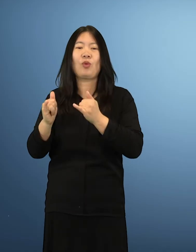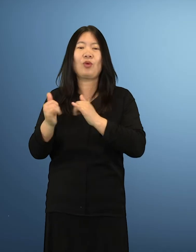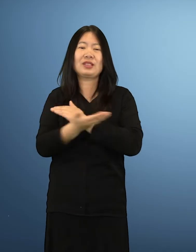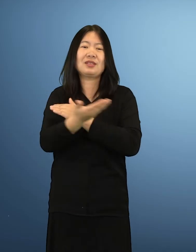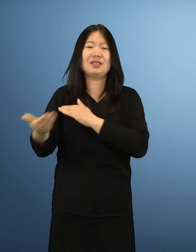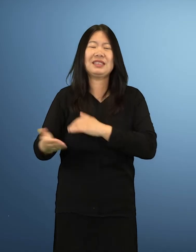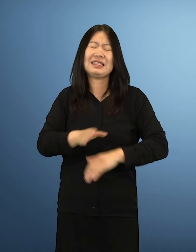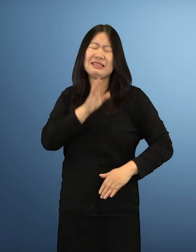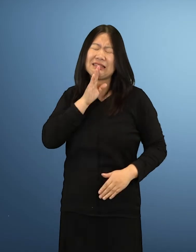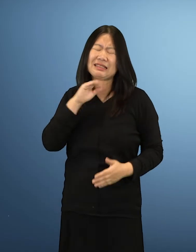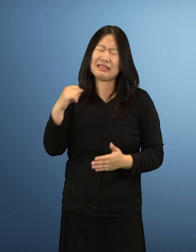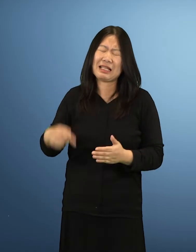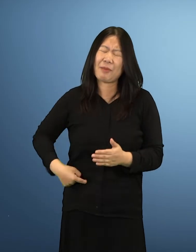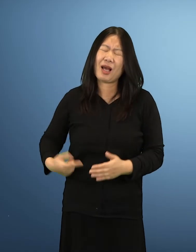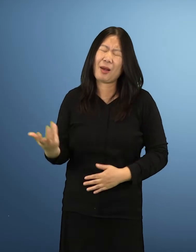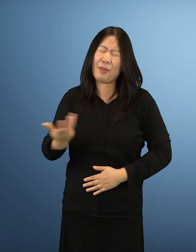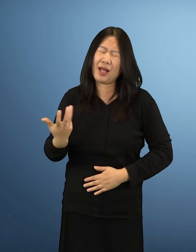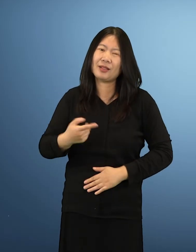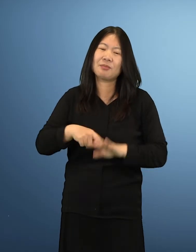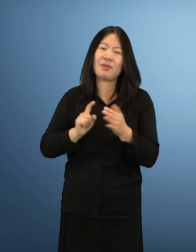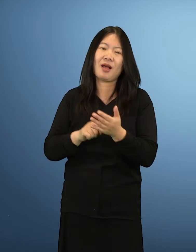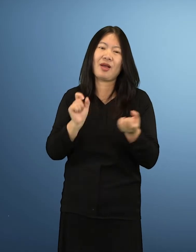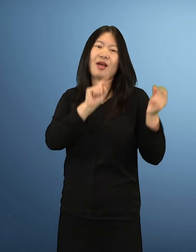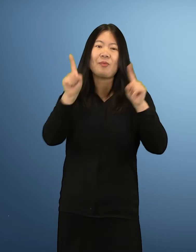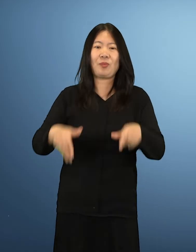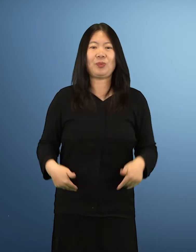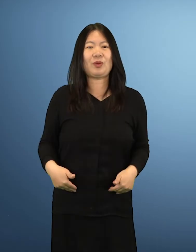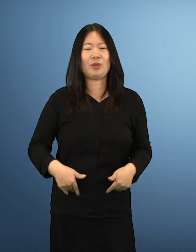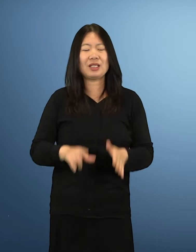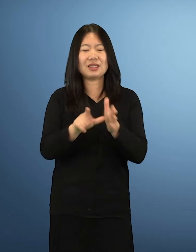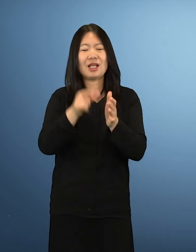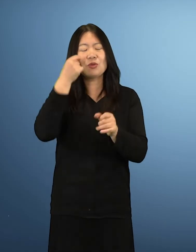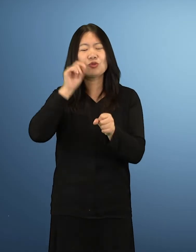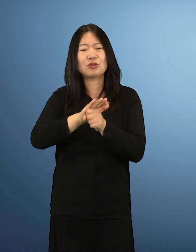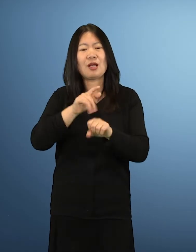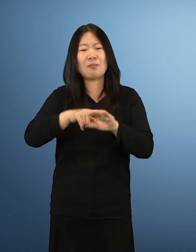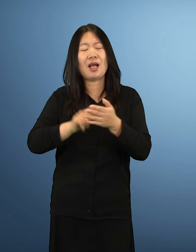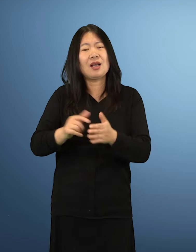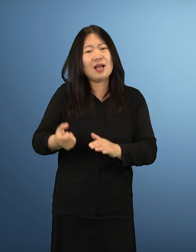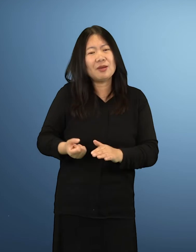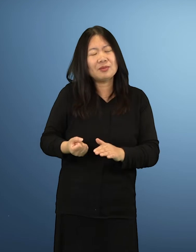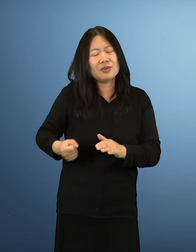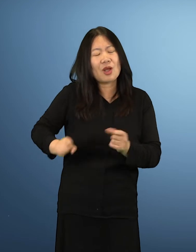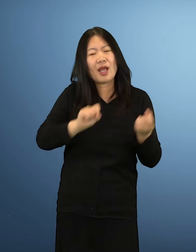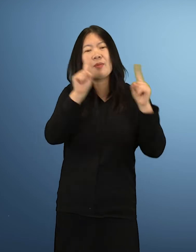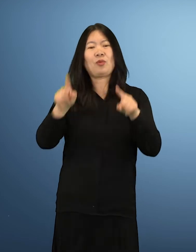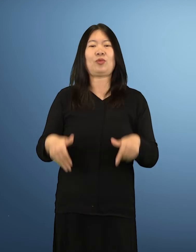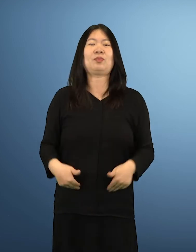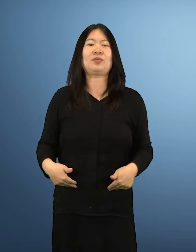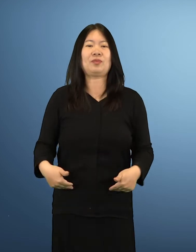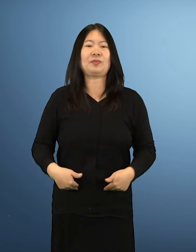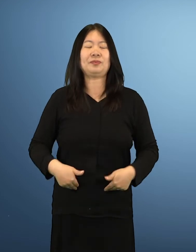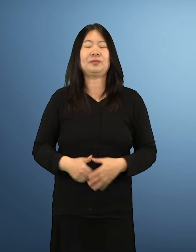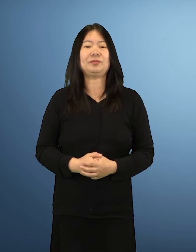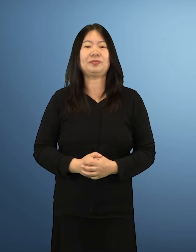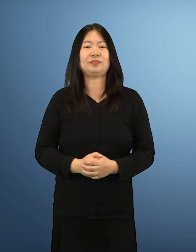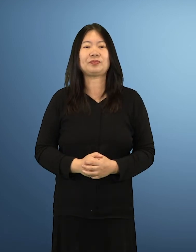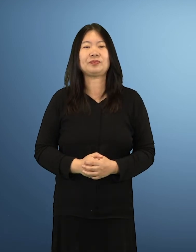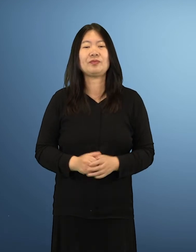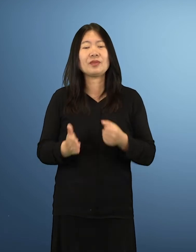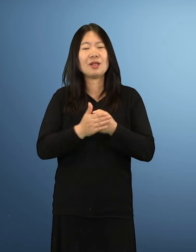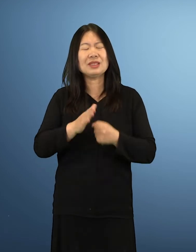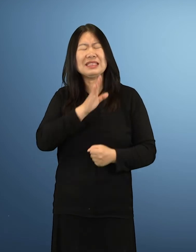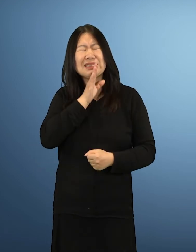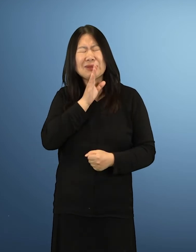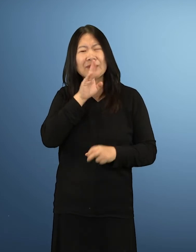애통을 회복해야 되겠구나. 시대를 긍휼히 여기는 애통을 회복해야 되겠구나.